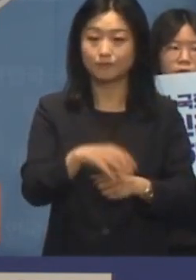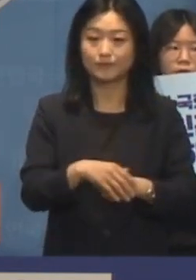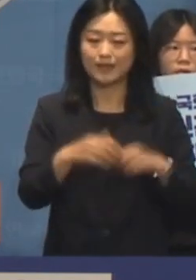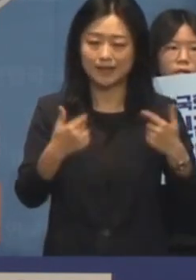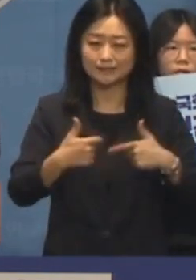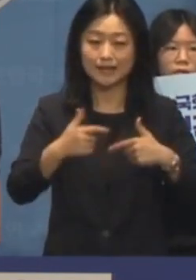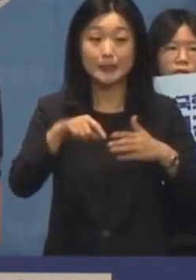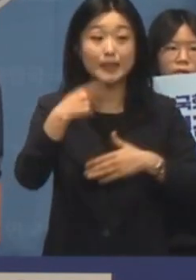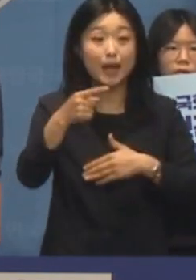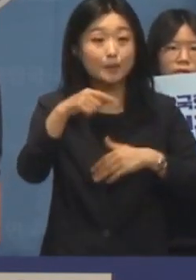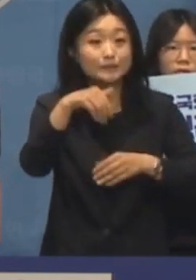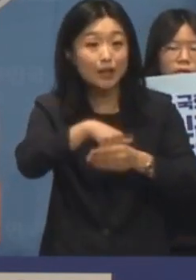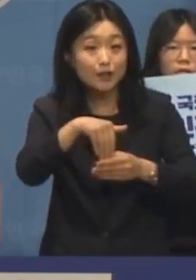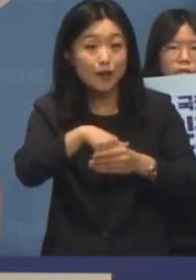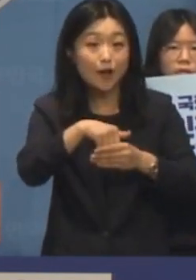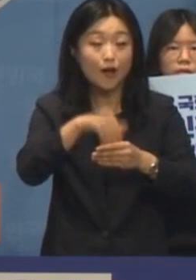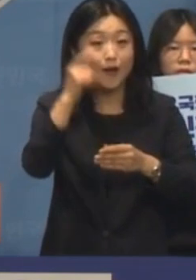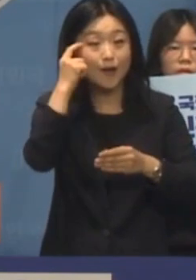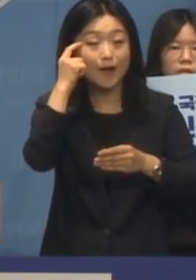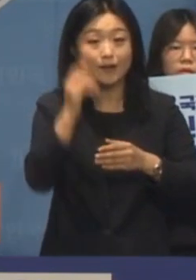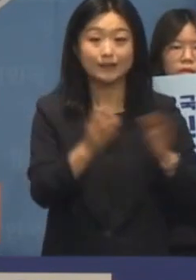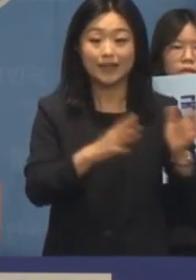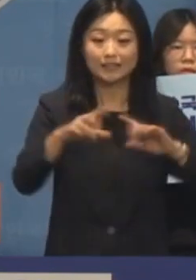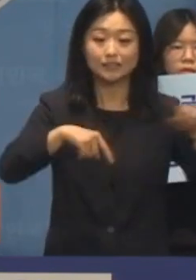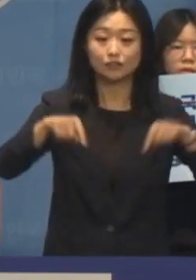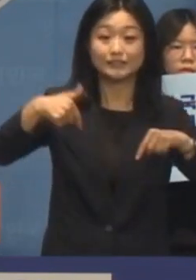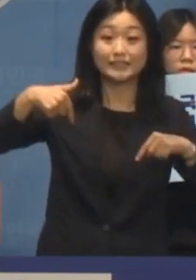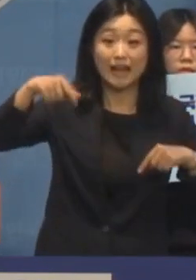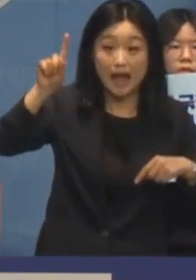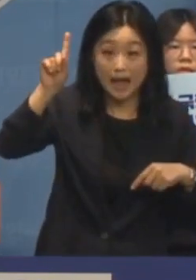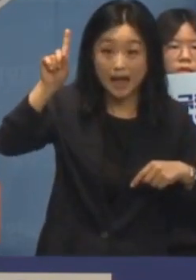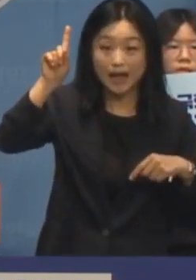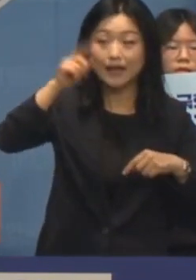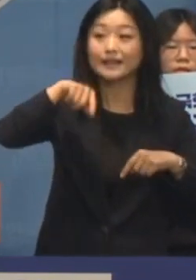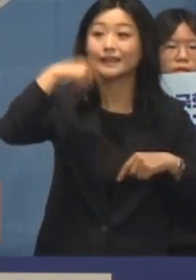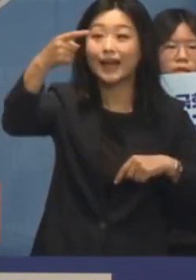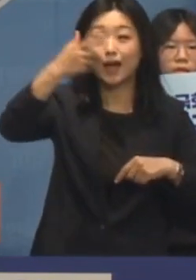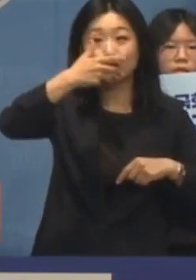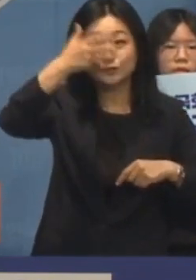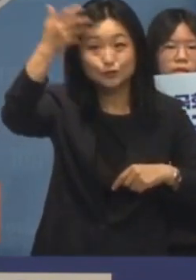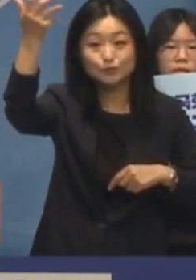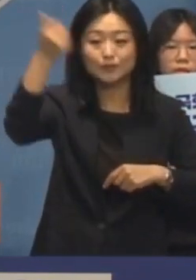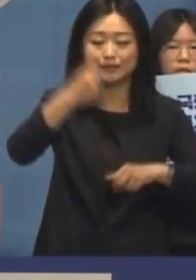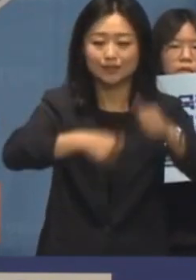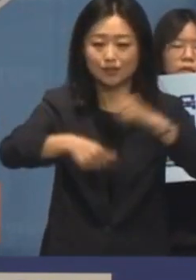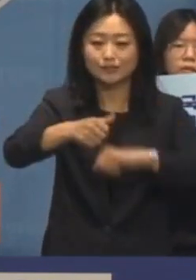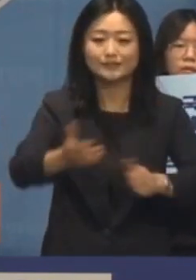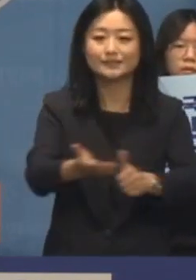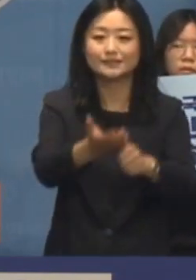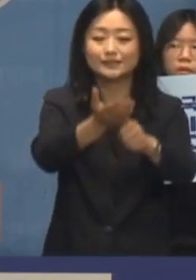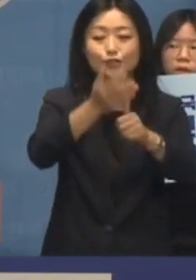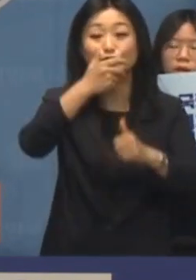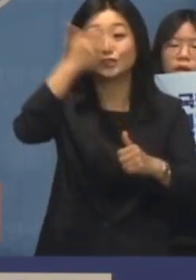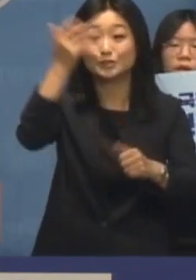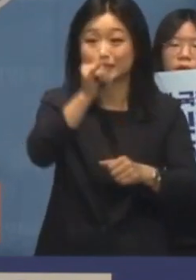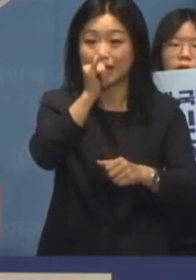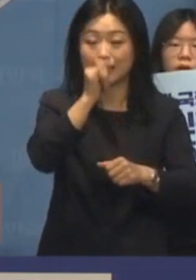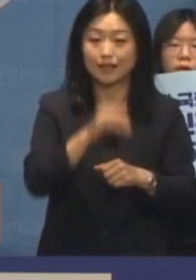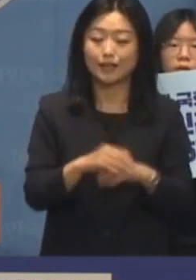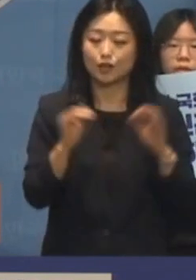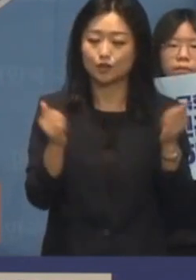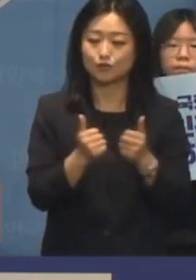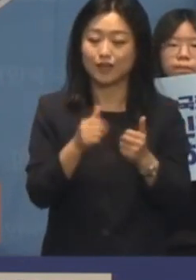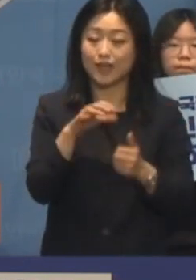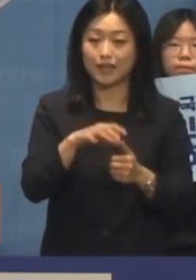생각하고 정치가는 다음 세대와 다음 세상을 꿈꾼다는 말이 있습니다. 국회에서 학생인권법이 제정이 되면